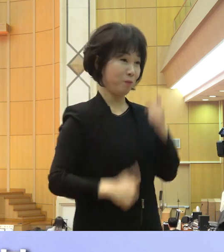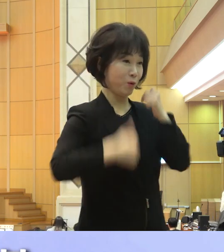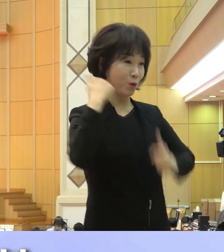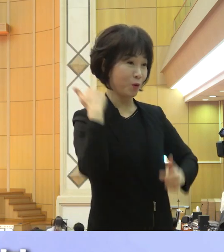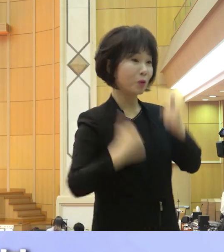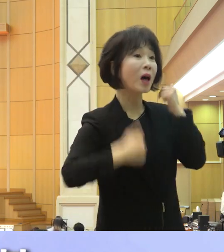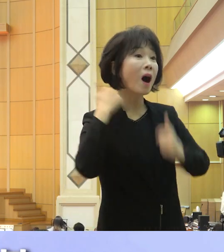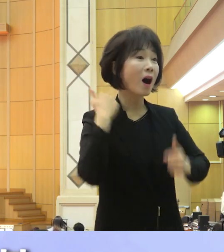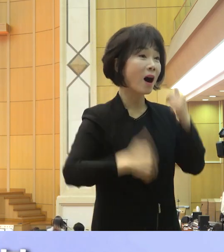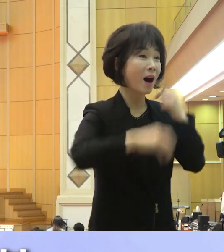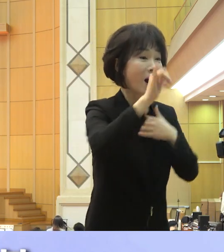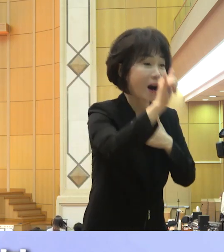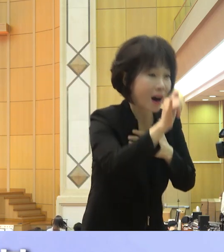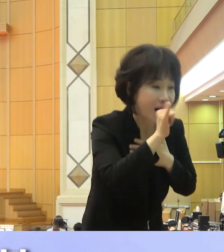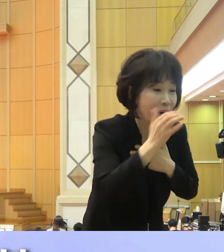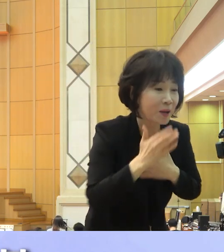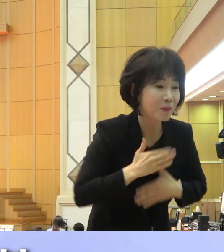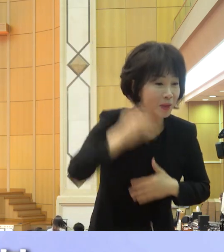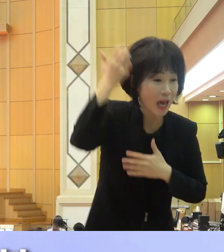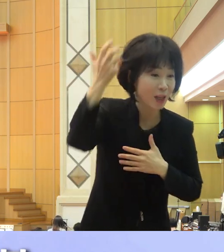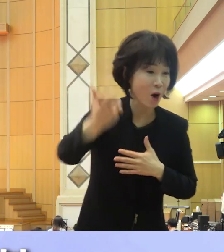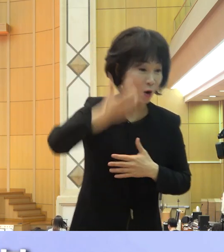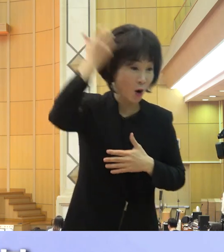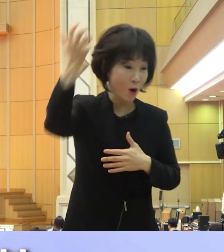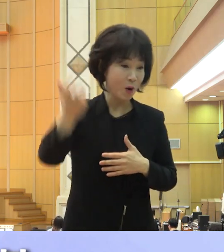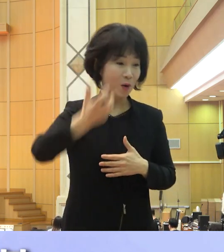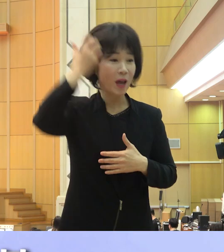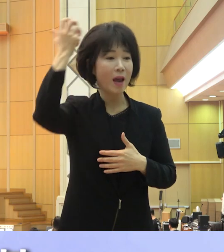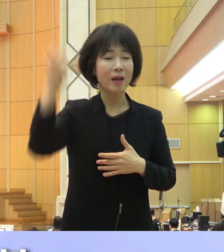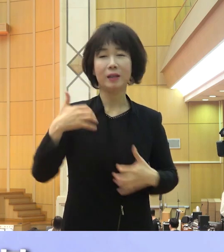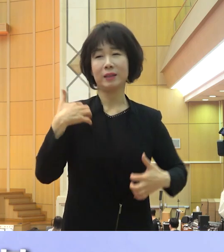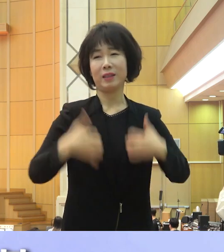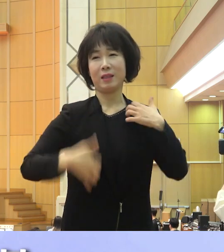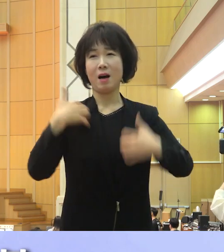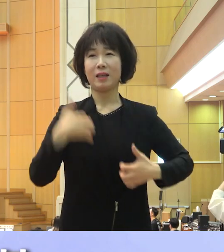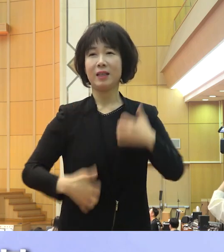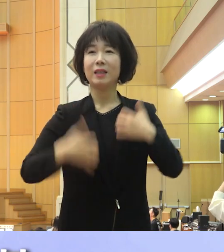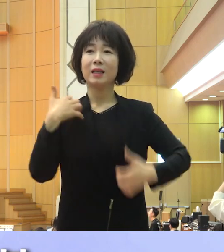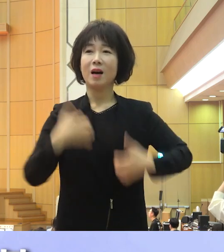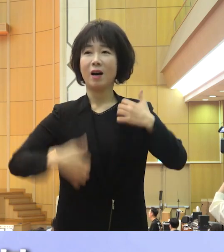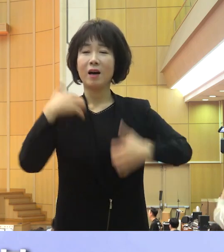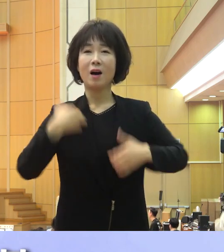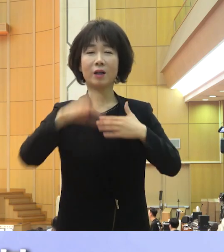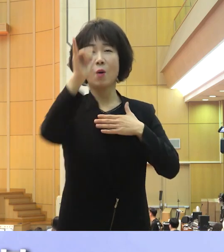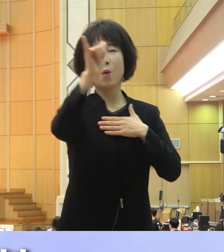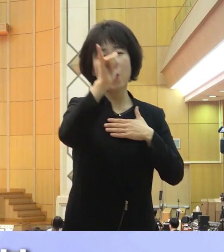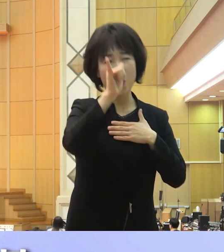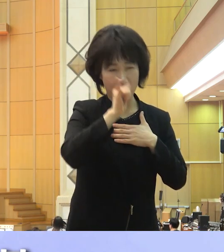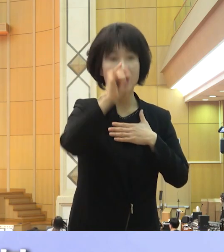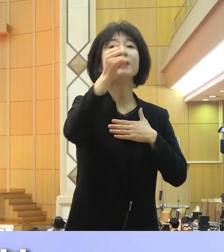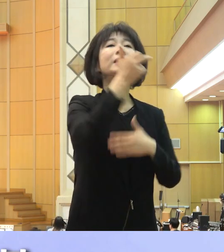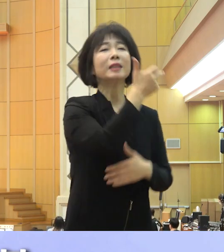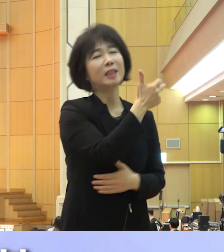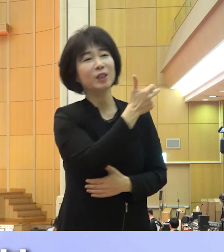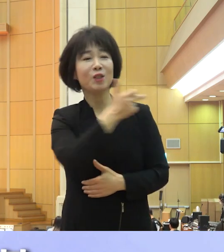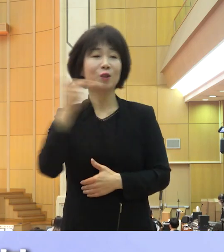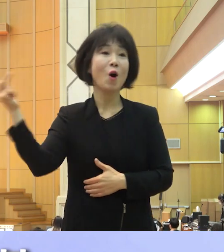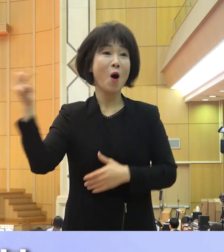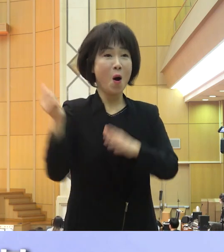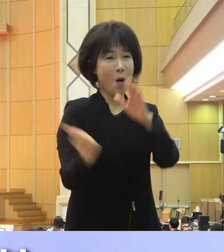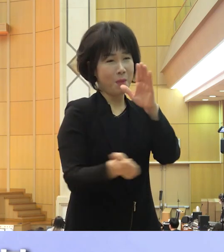내 영혼에 희락이 있고, 내 영혼에 희락이 있고